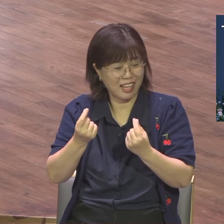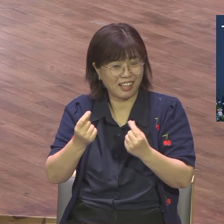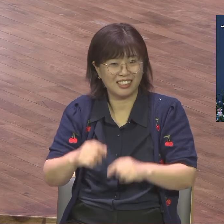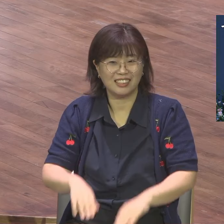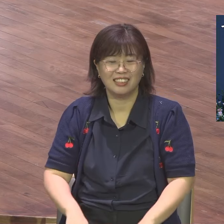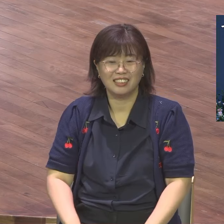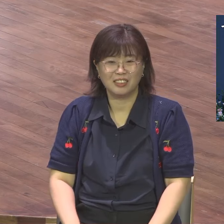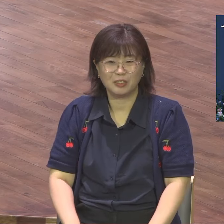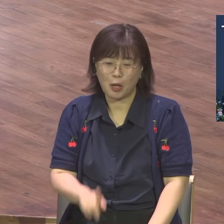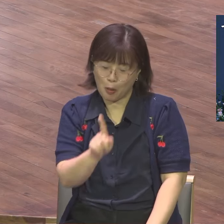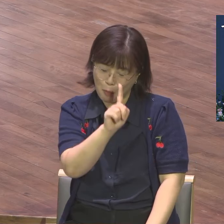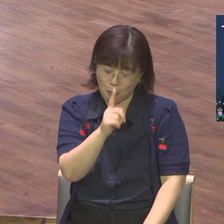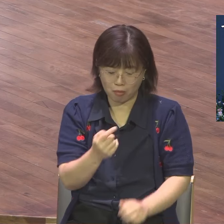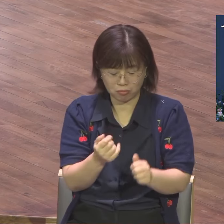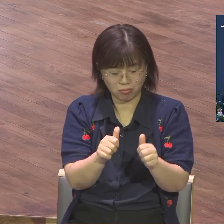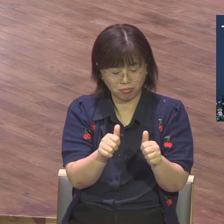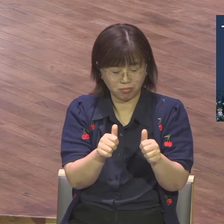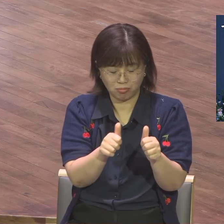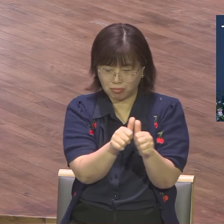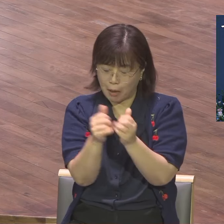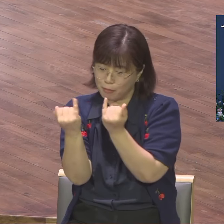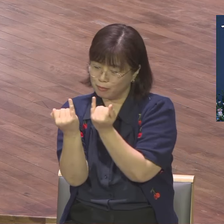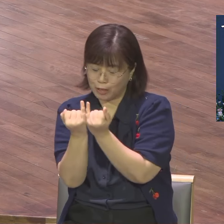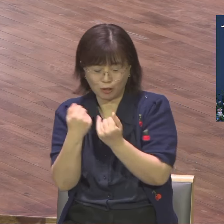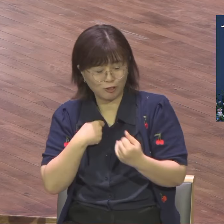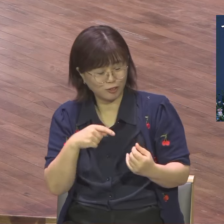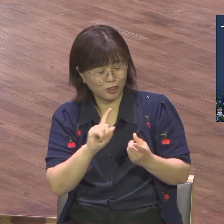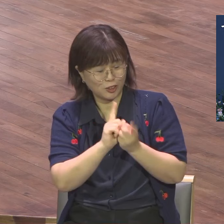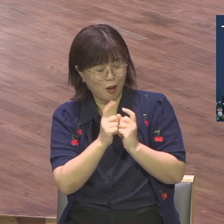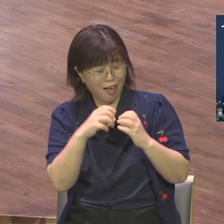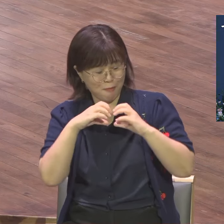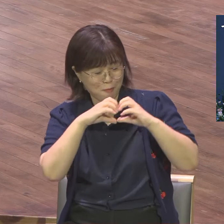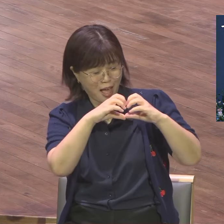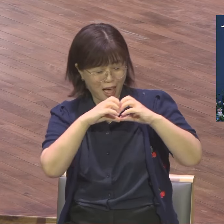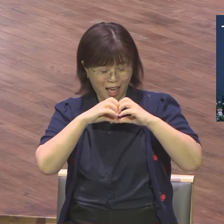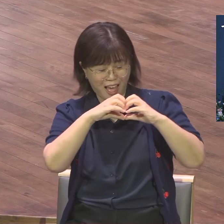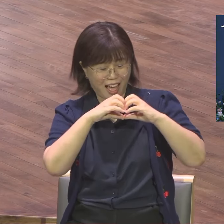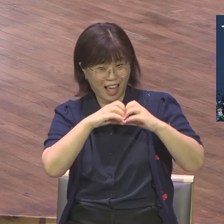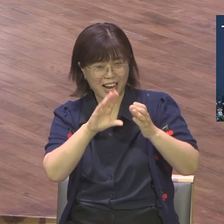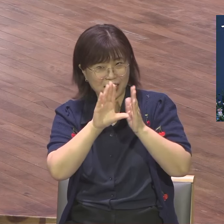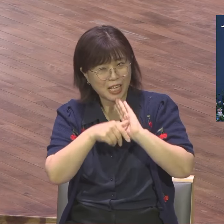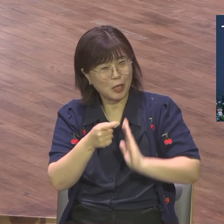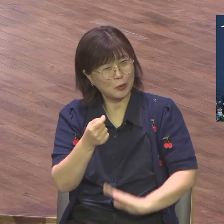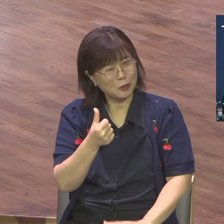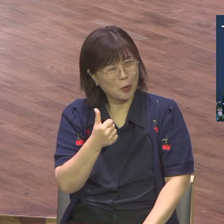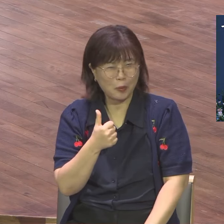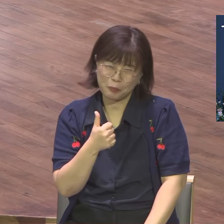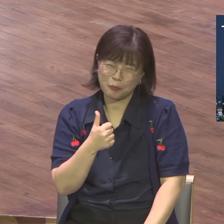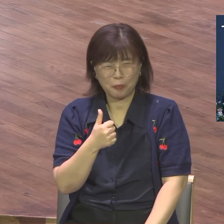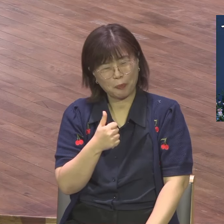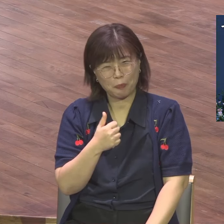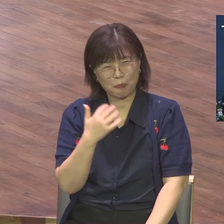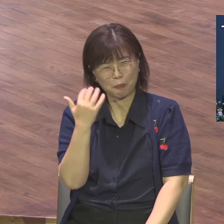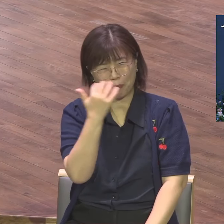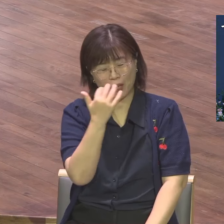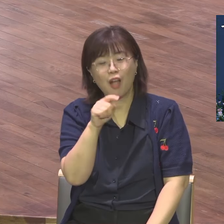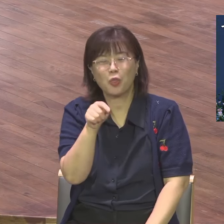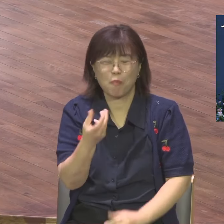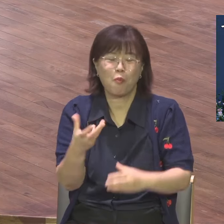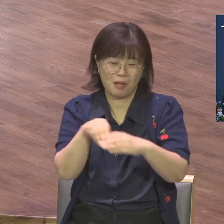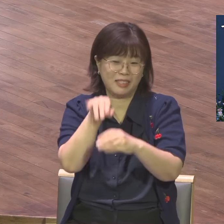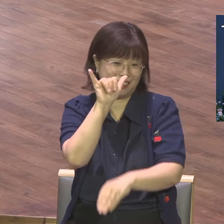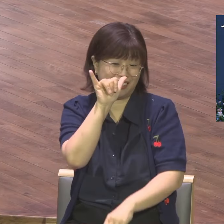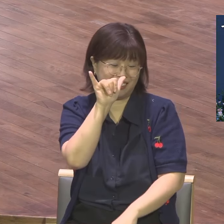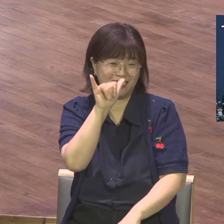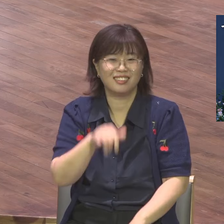한 에로스적인 그런 사랑 이야기가 나와요. 그래서 이 구약 성경을 연구하는 이